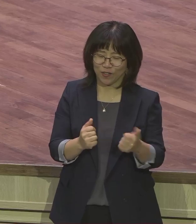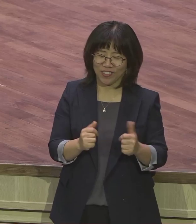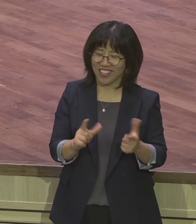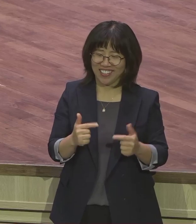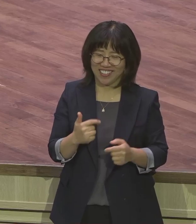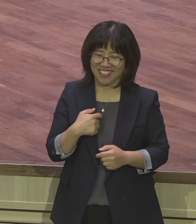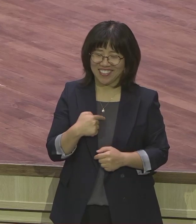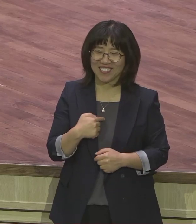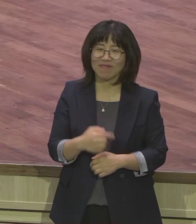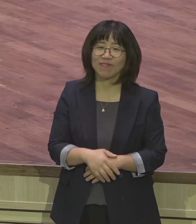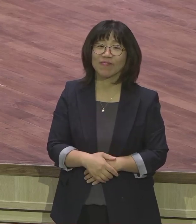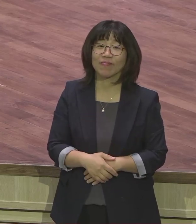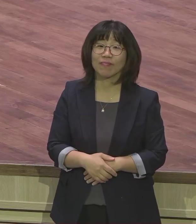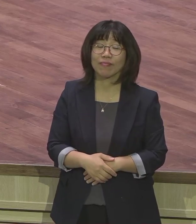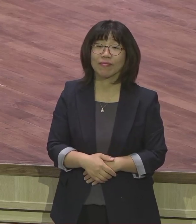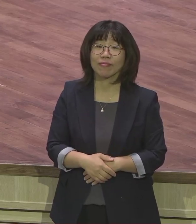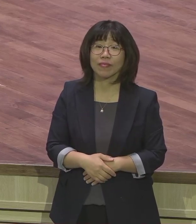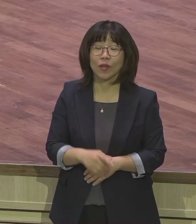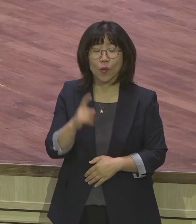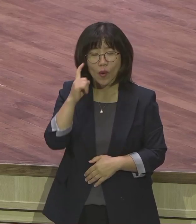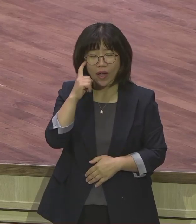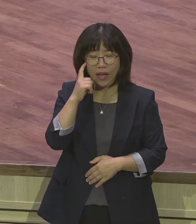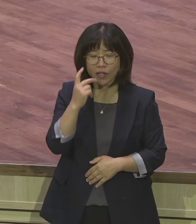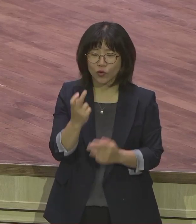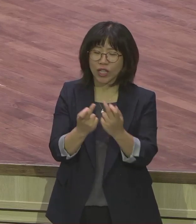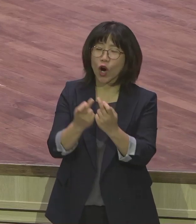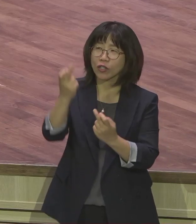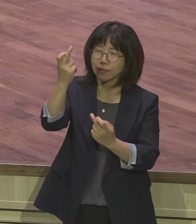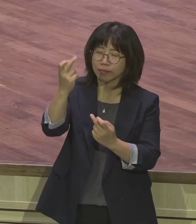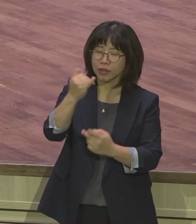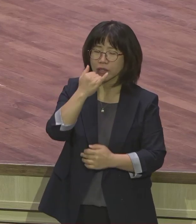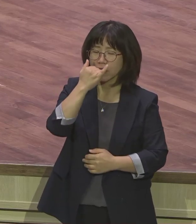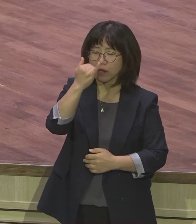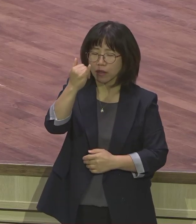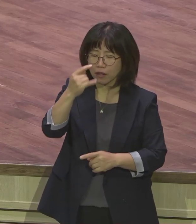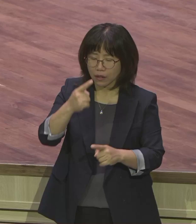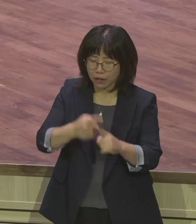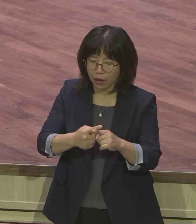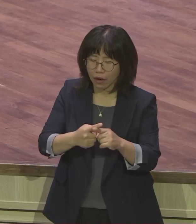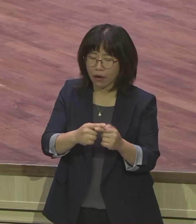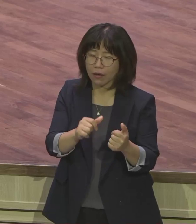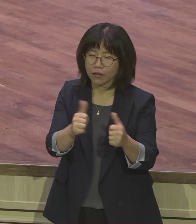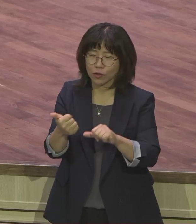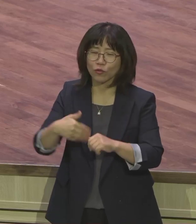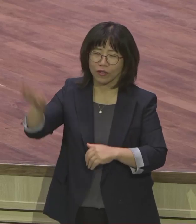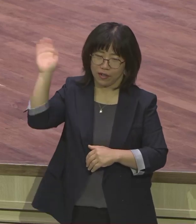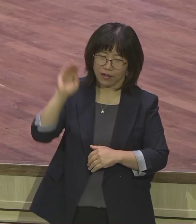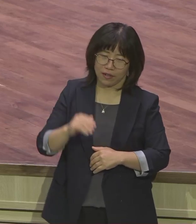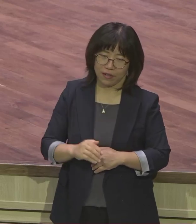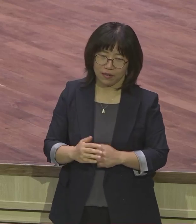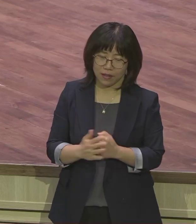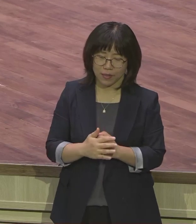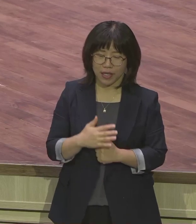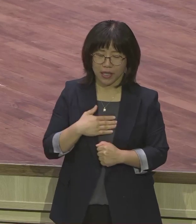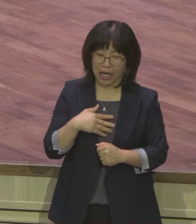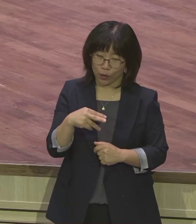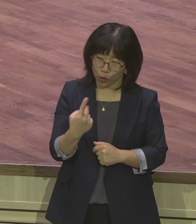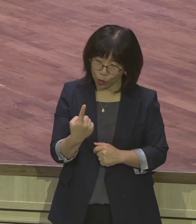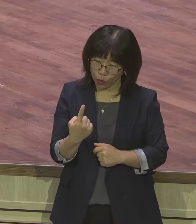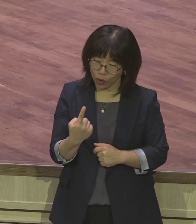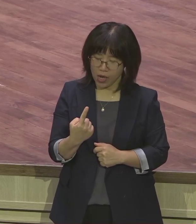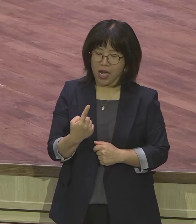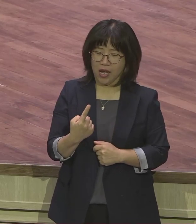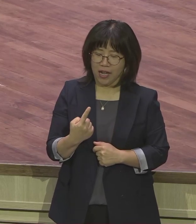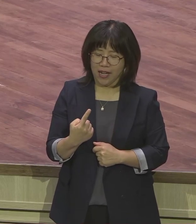이제 나는 우리 형님도 주무시다 갔길래 나도 자다가 갈랑가 이랬는데 자다 갈 일이